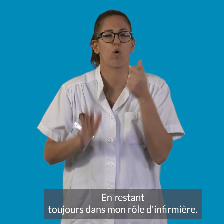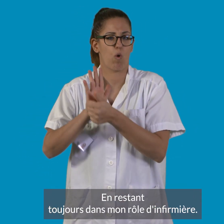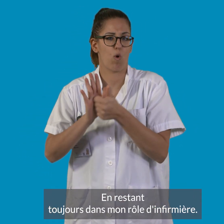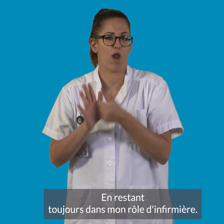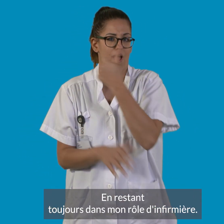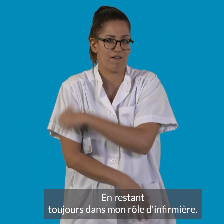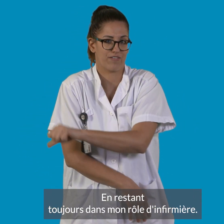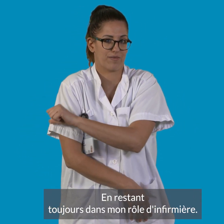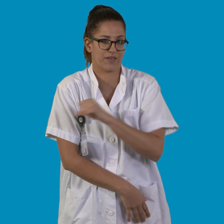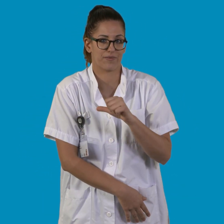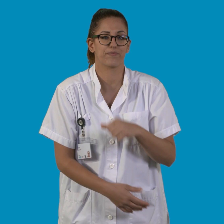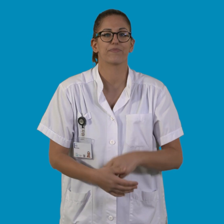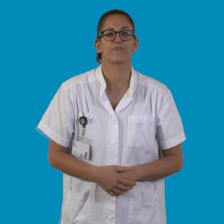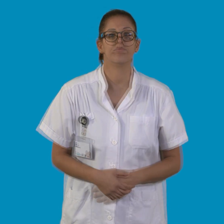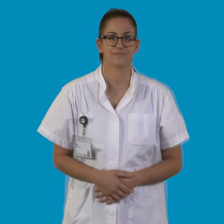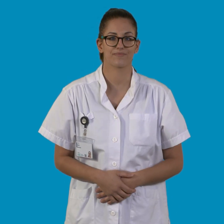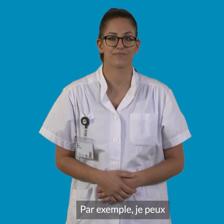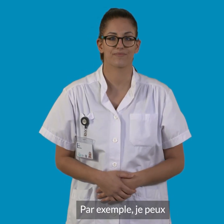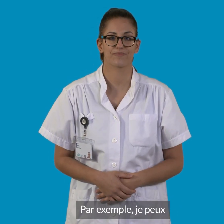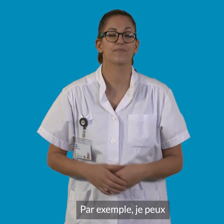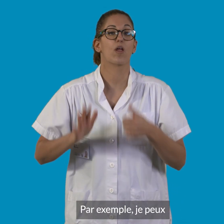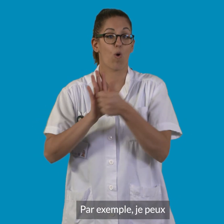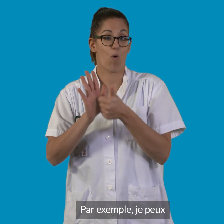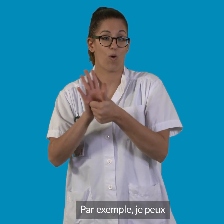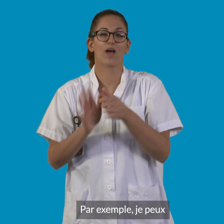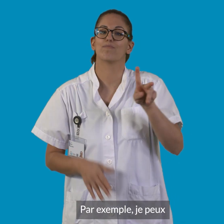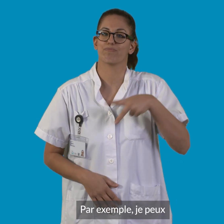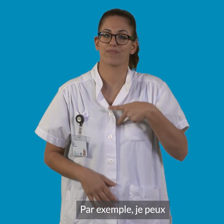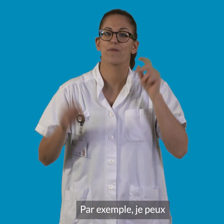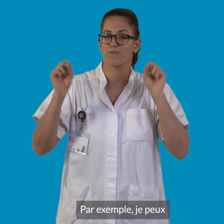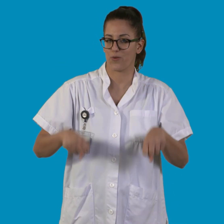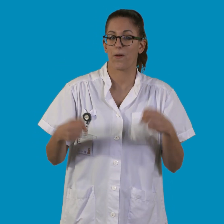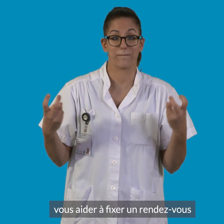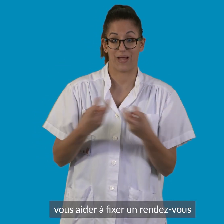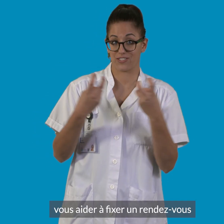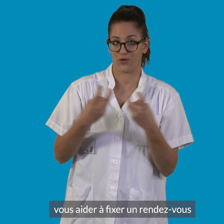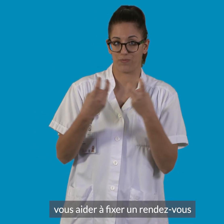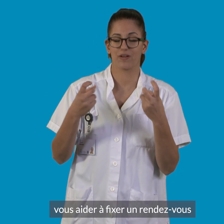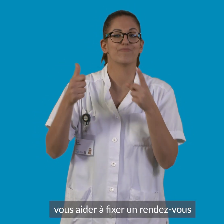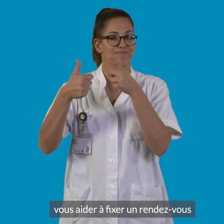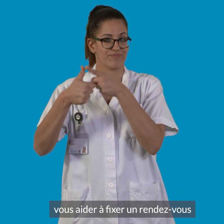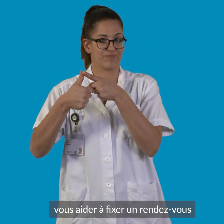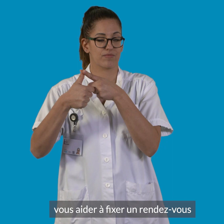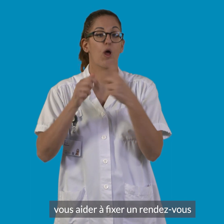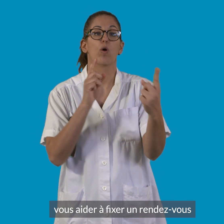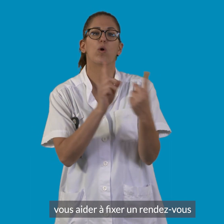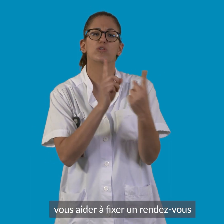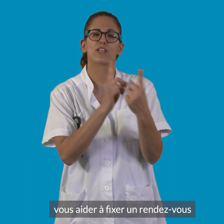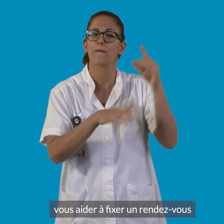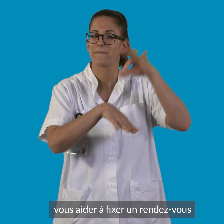rôle d'infirmière. Par exemple, je peux vous aider à fixer un